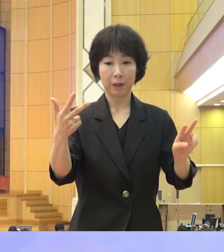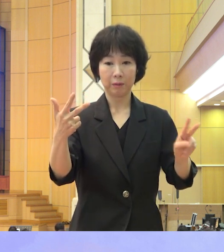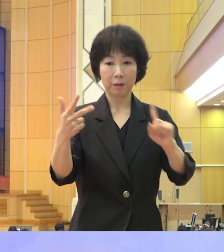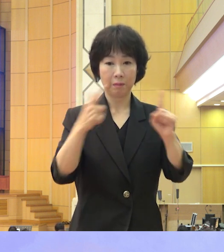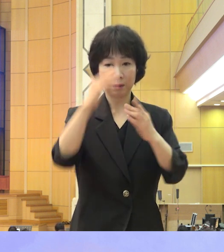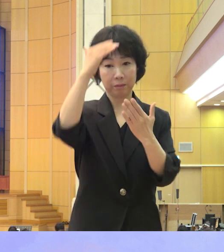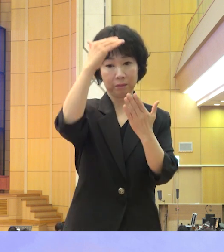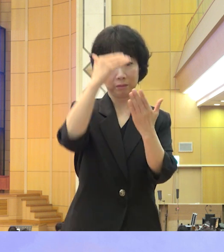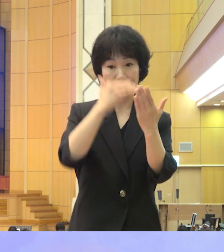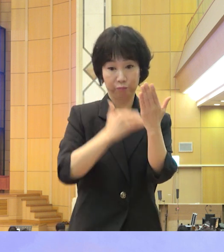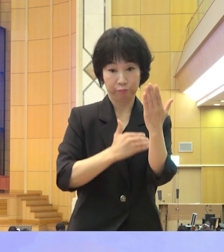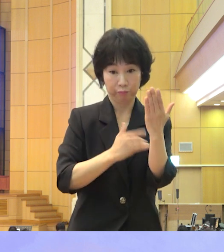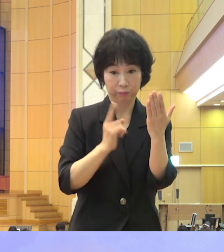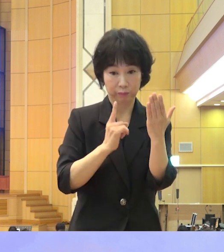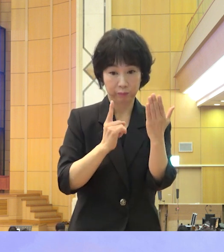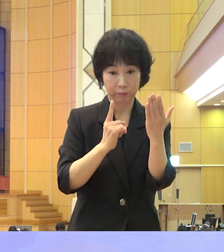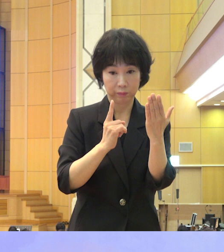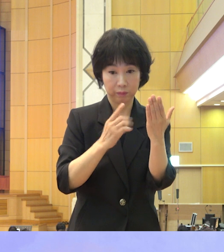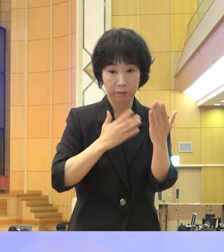40절부터